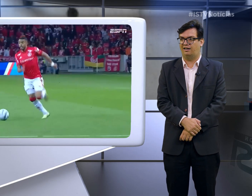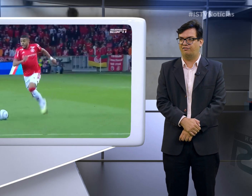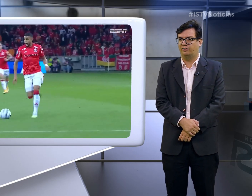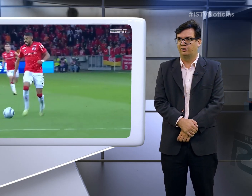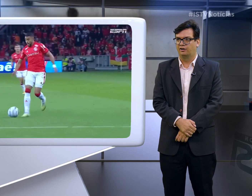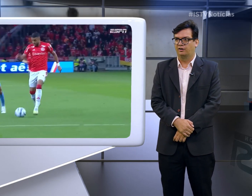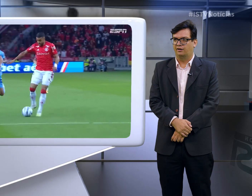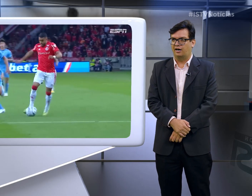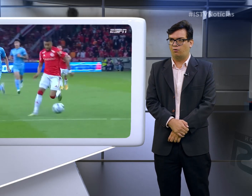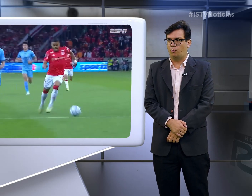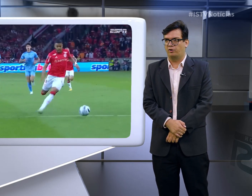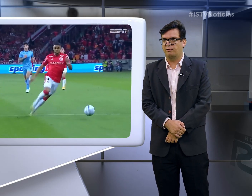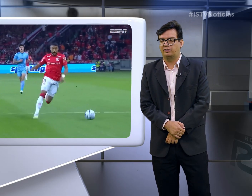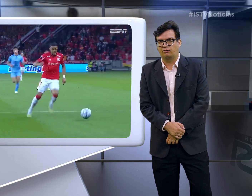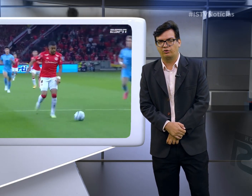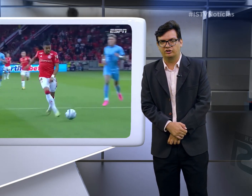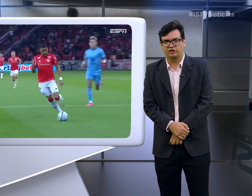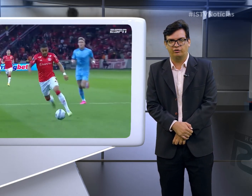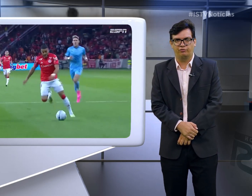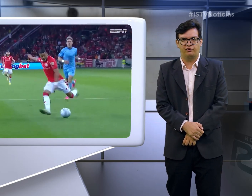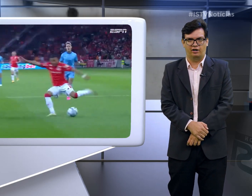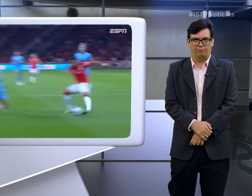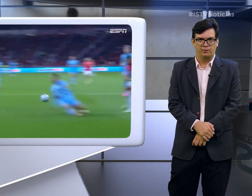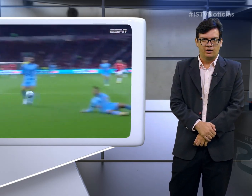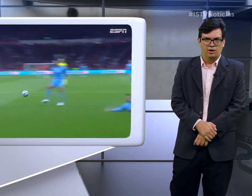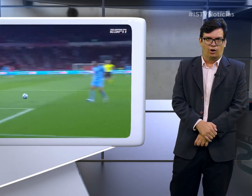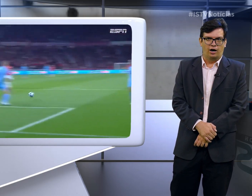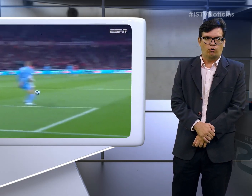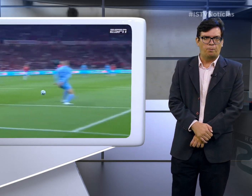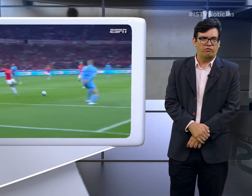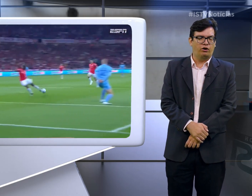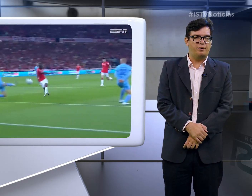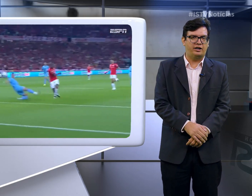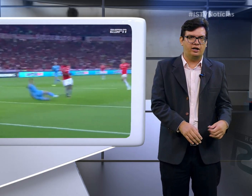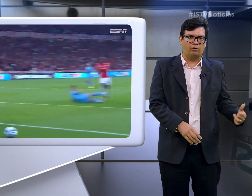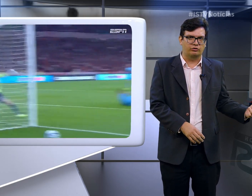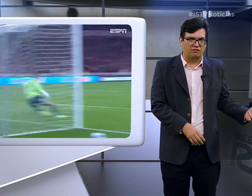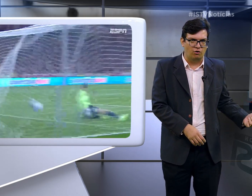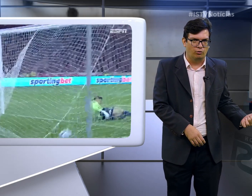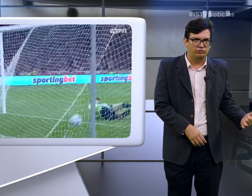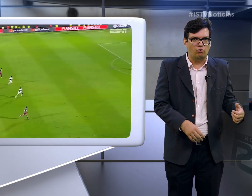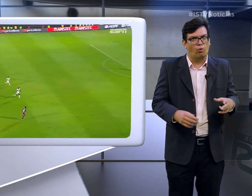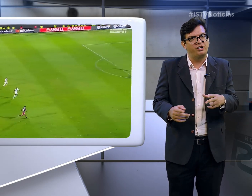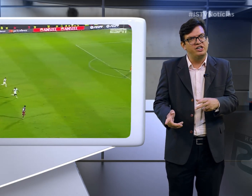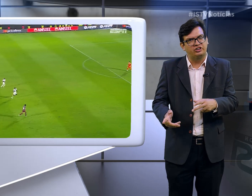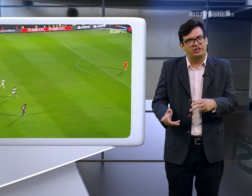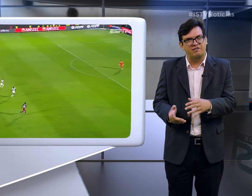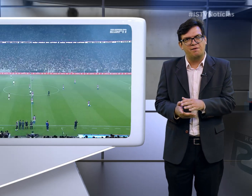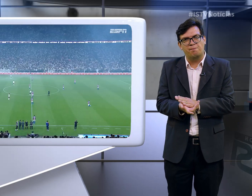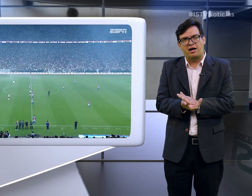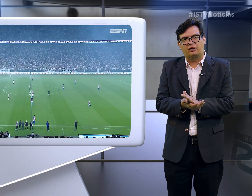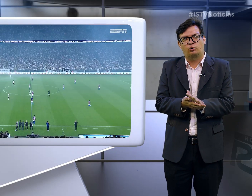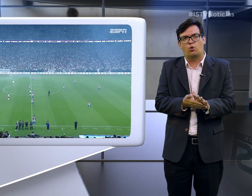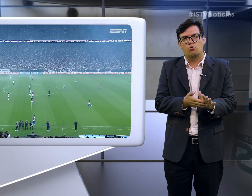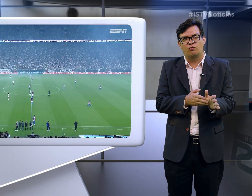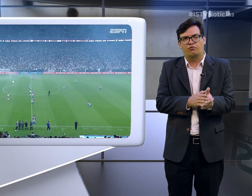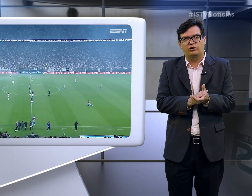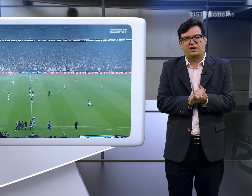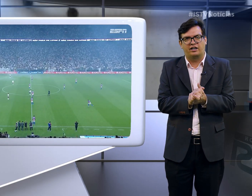leva a Copa Libertadores, está chegando no final. Ó, a Copa Sul-Americana aconteceu ontem, Corinthians empatou com